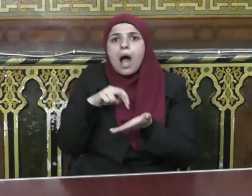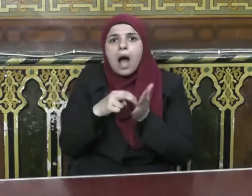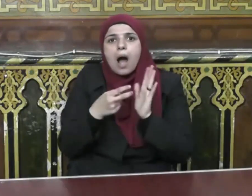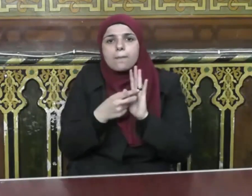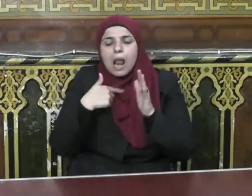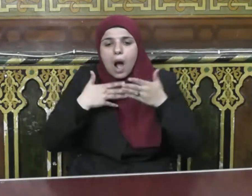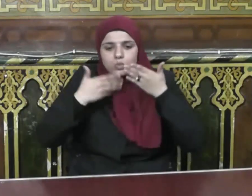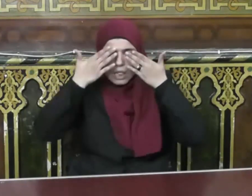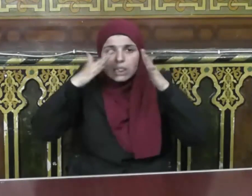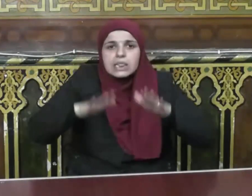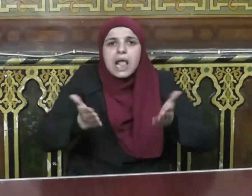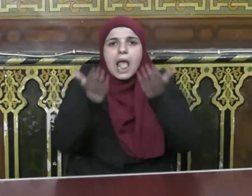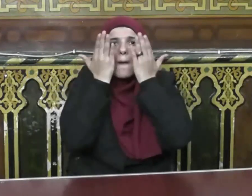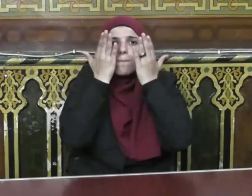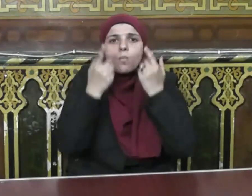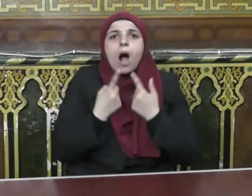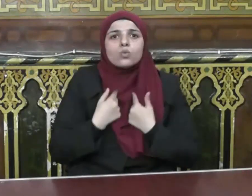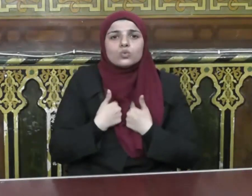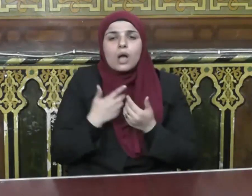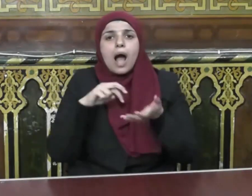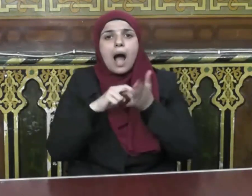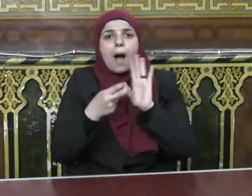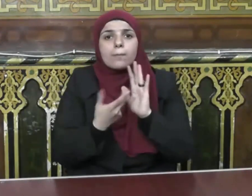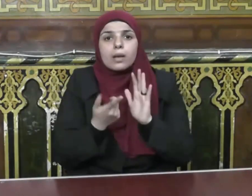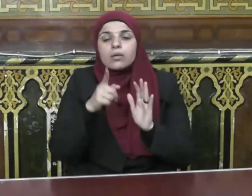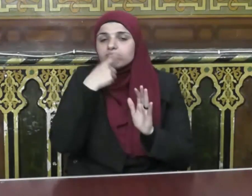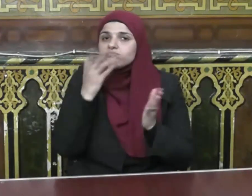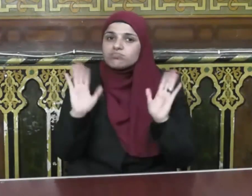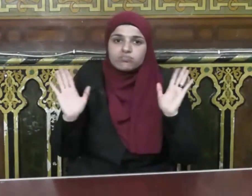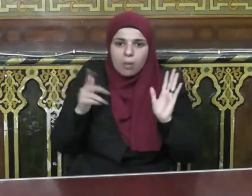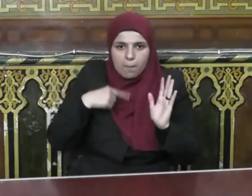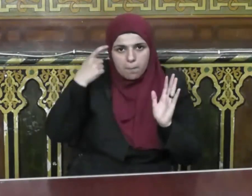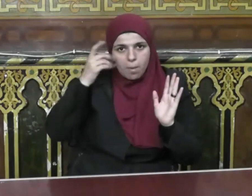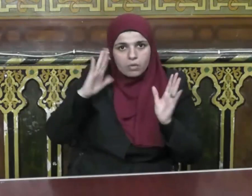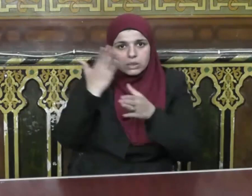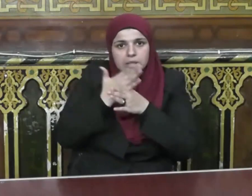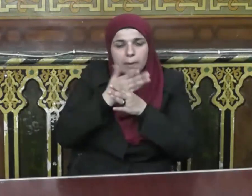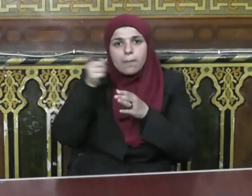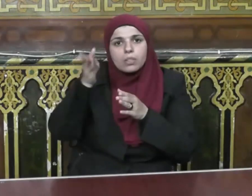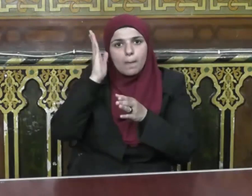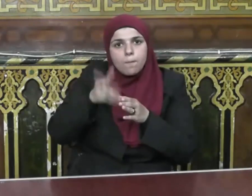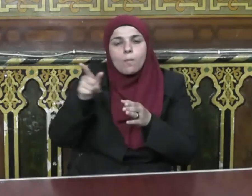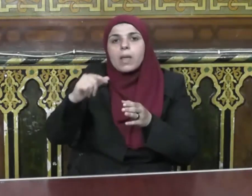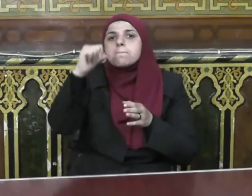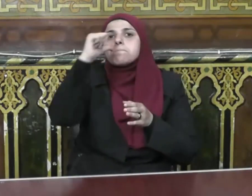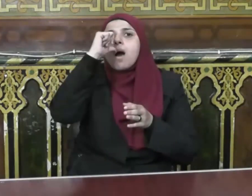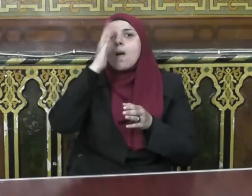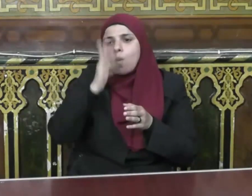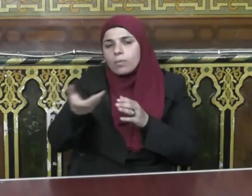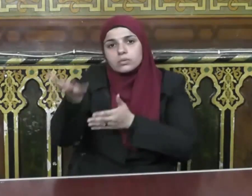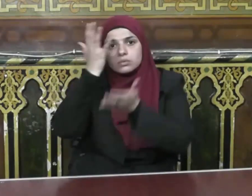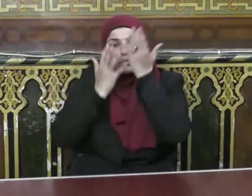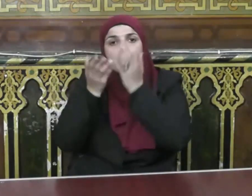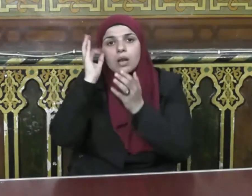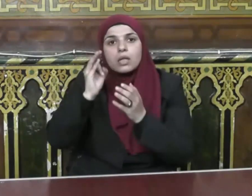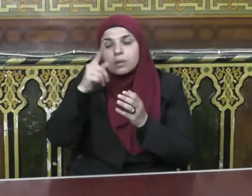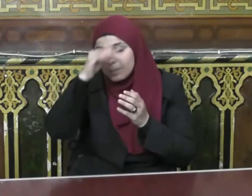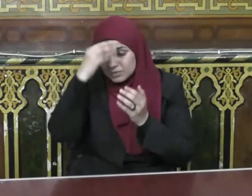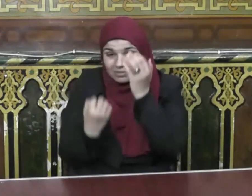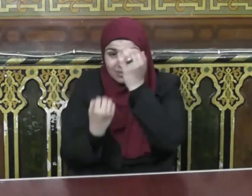التيمم؟ قالوا: ما نجد لك رخصة وأنت تقدر على الماء. فاغتسل فمات.